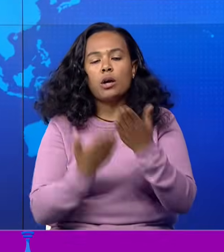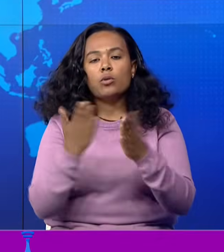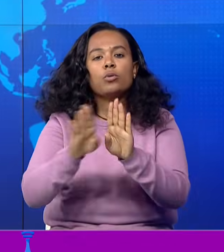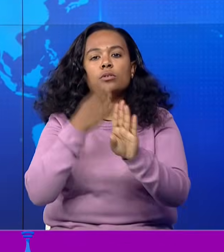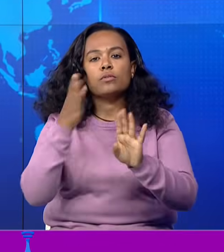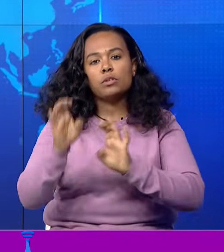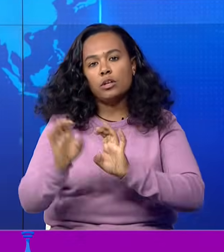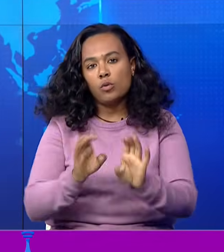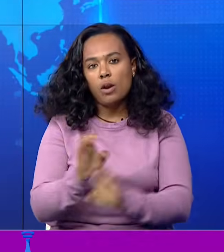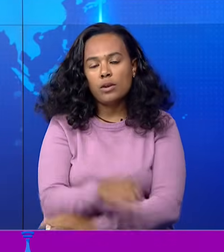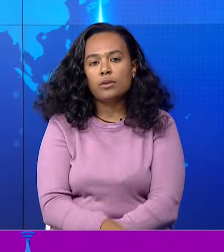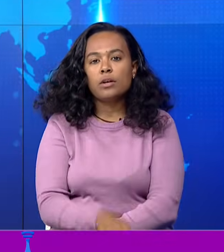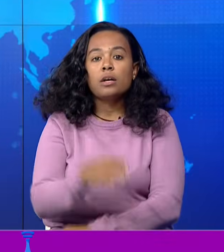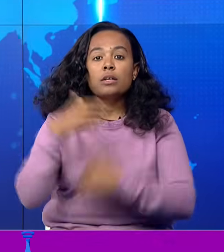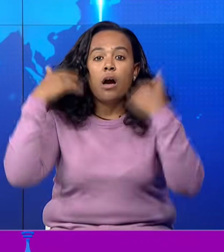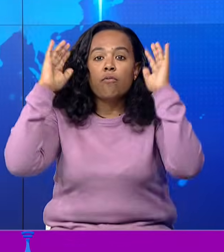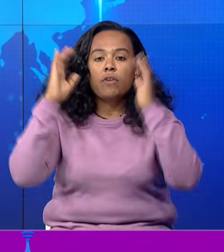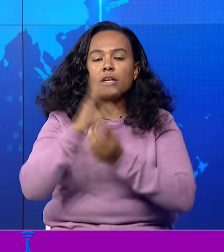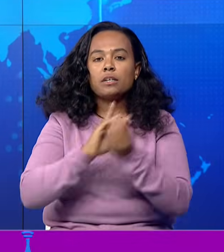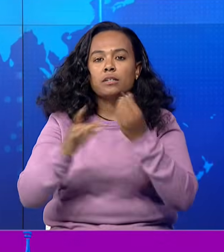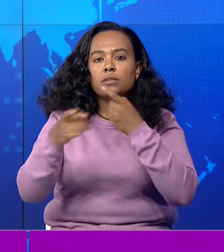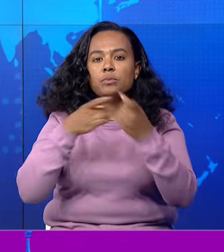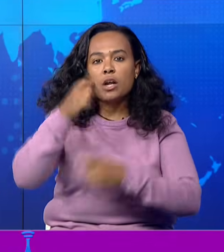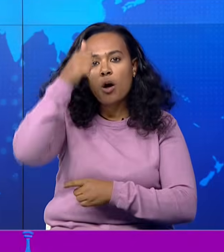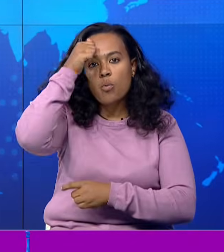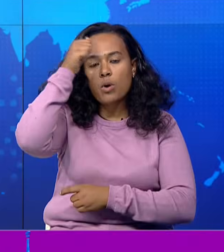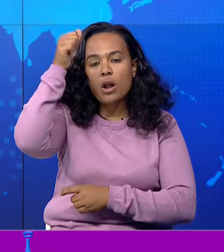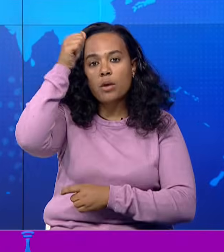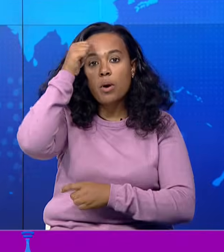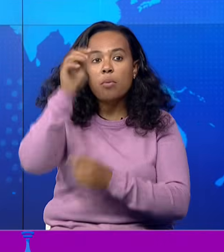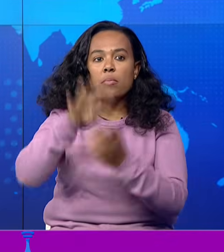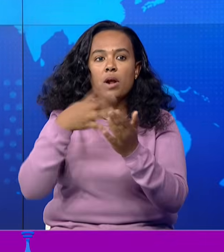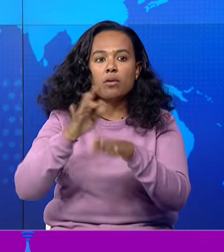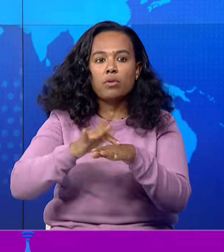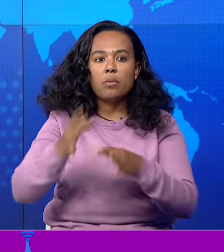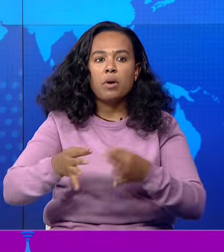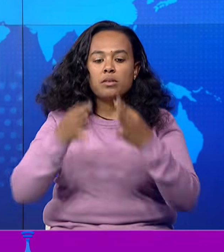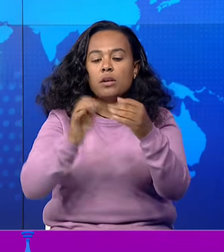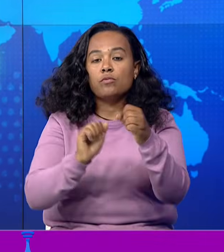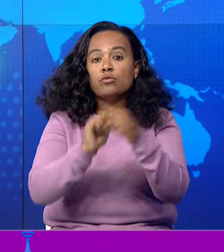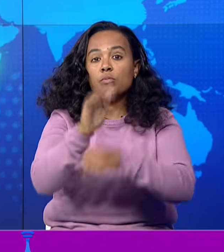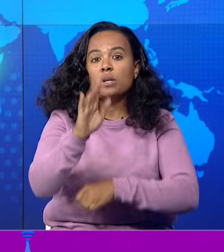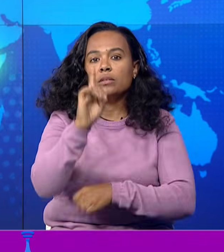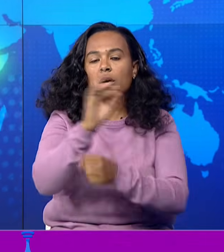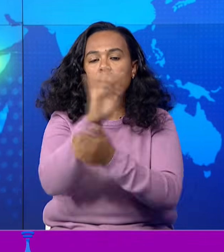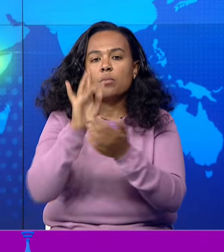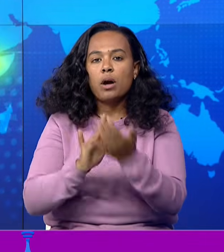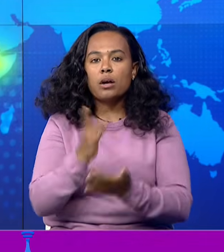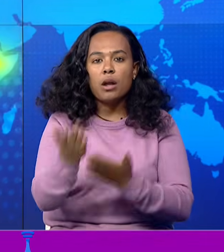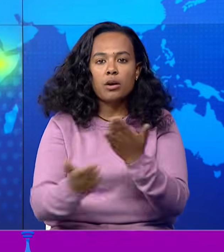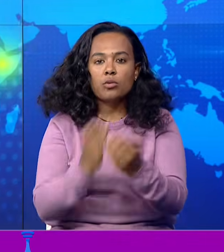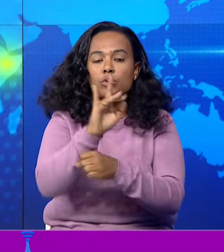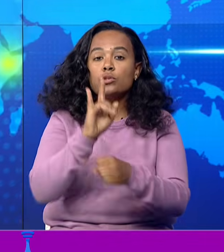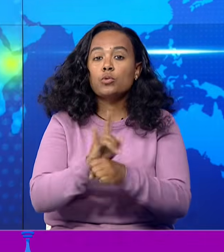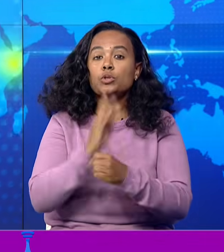ተደርጓል። የአፋር ክልል ርዕሰ መስተዳድር አወል አርባ በመርሃ ግብሩ ላይ ባስተላለፉት መልእክት የአንድ ማዕከል አገልግሎት